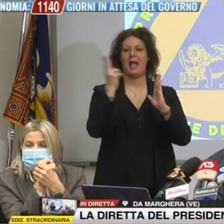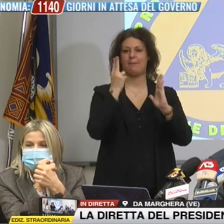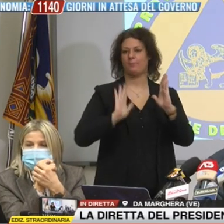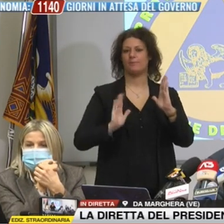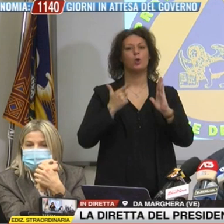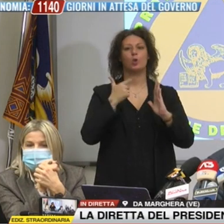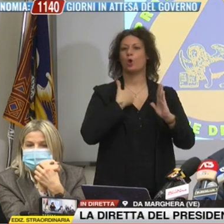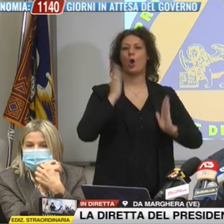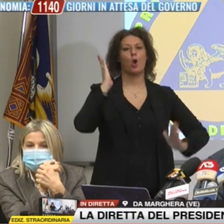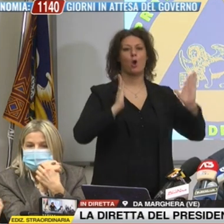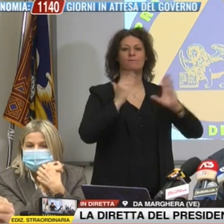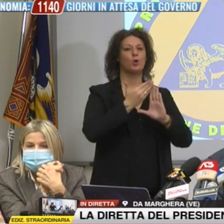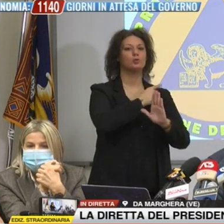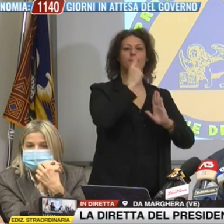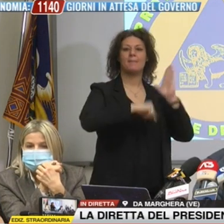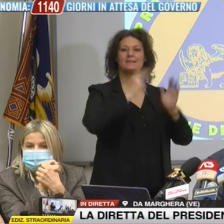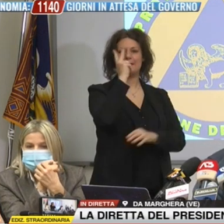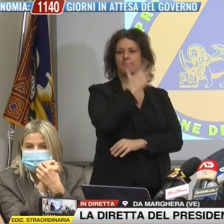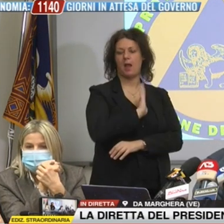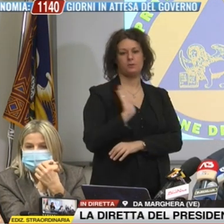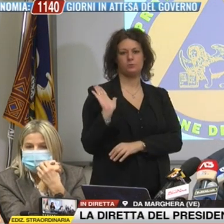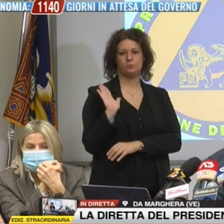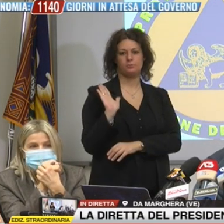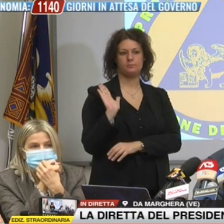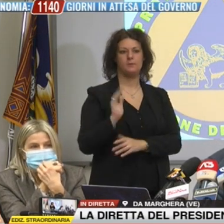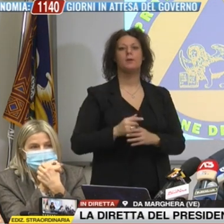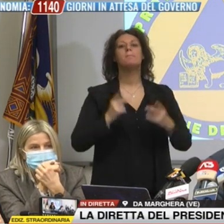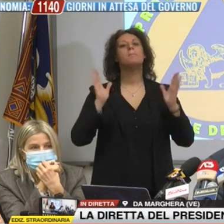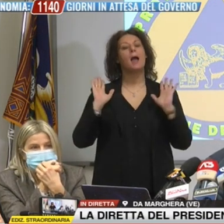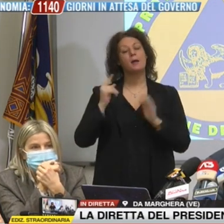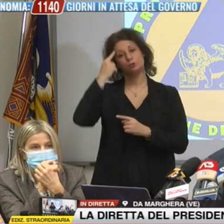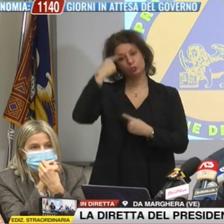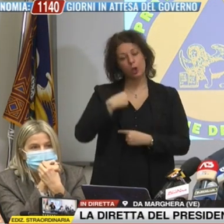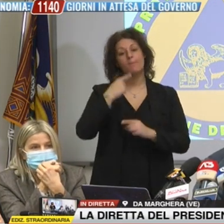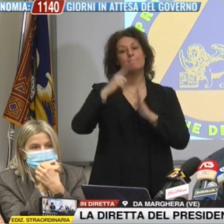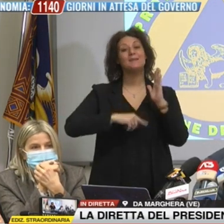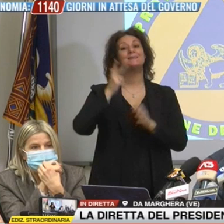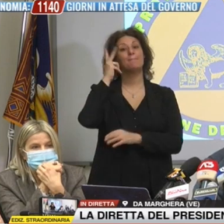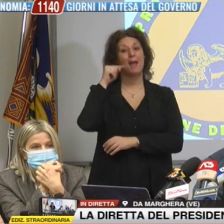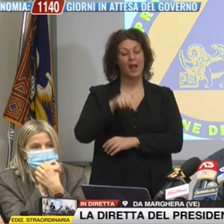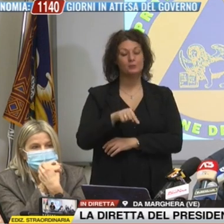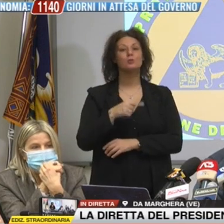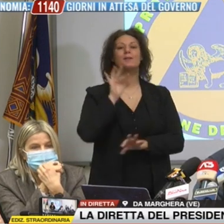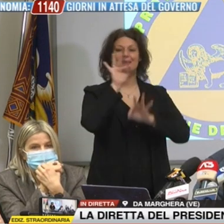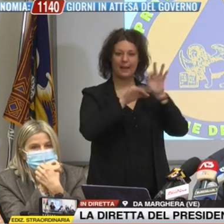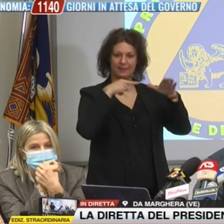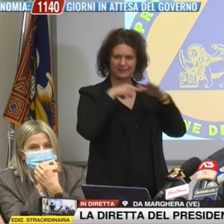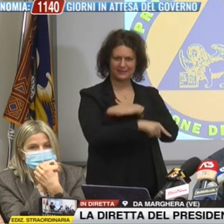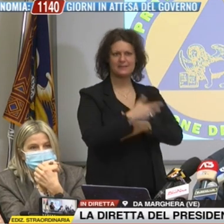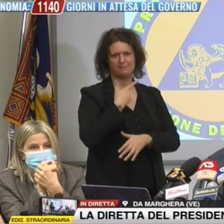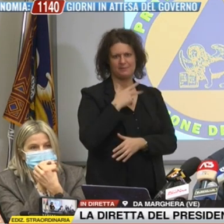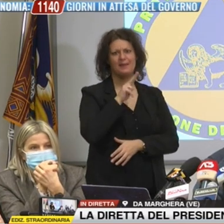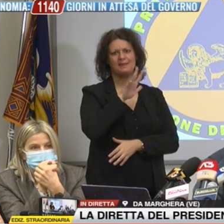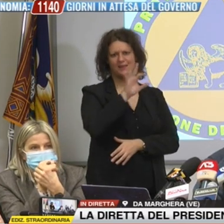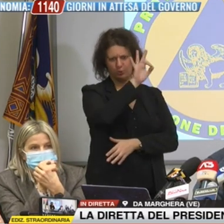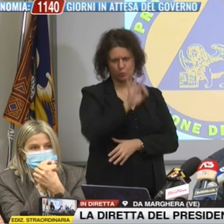terapia intensiva a marzo viaggiava comunque intorno al 30-35%, quindi non molto lontana da quella